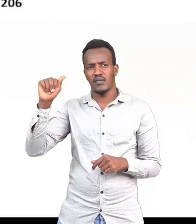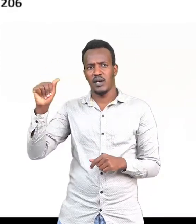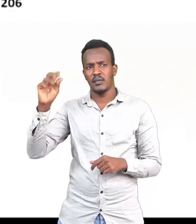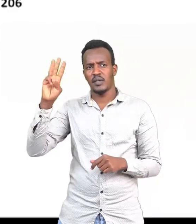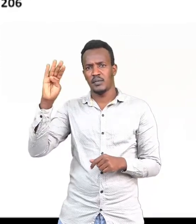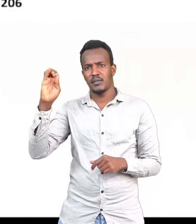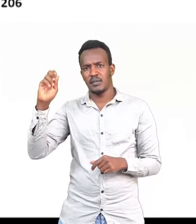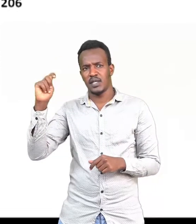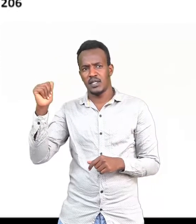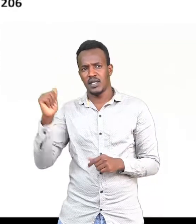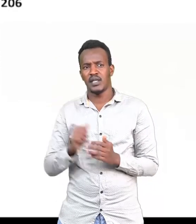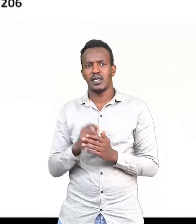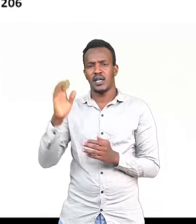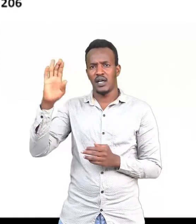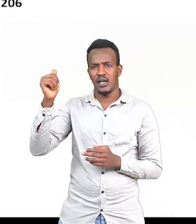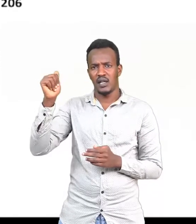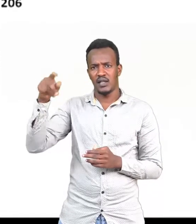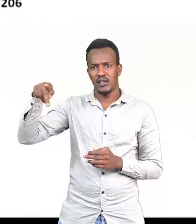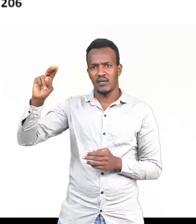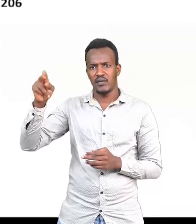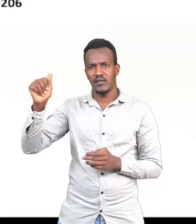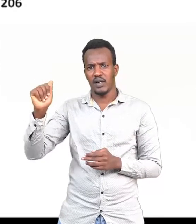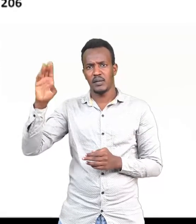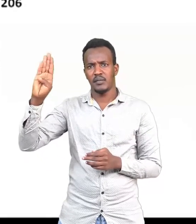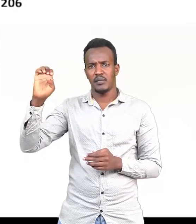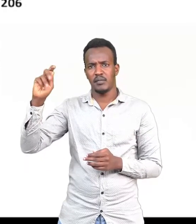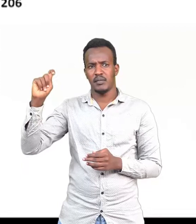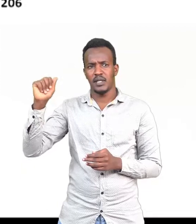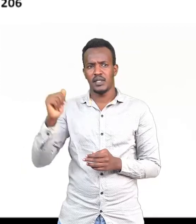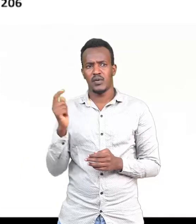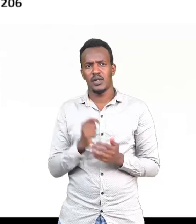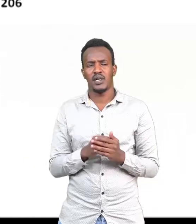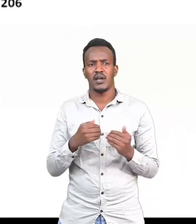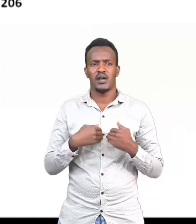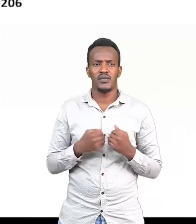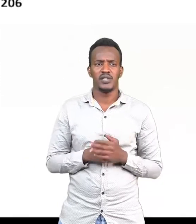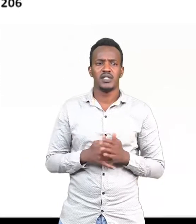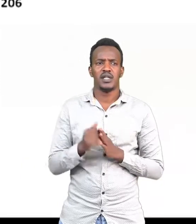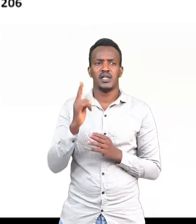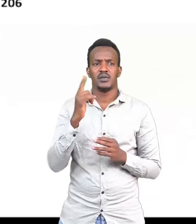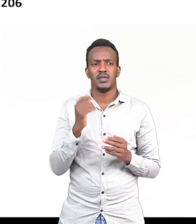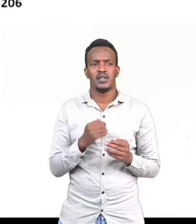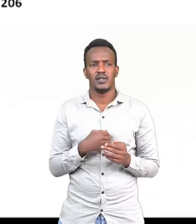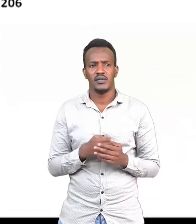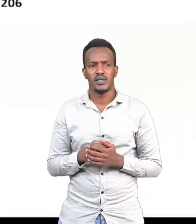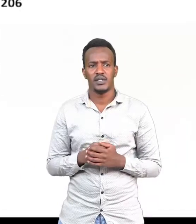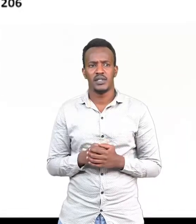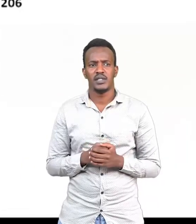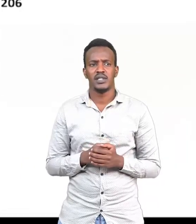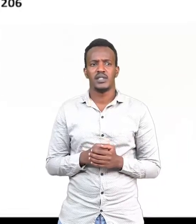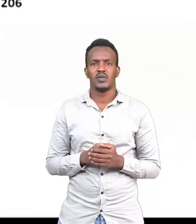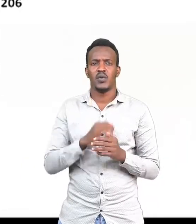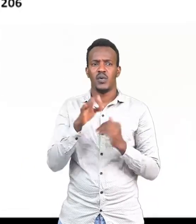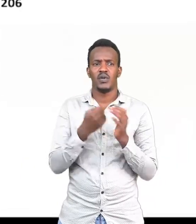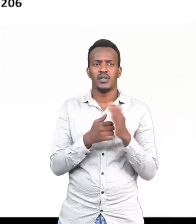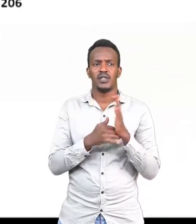beta markaasi isbixinayso haddana alpha beta qaabkaasi dhikey uu isku daba socdo ayaa waxa yahay dhikey seriouska aynu soo sheegnay. Marka